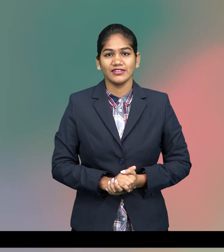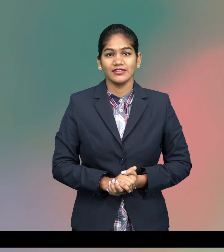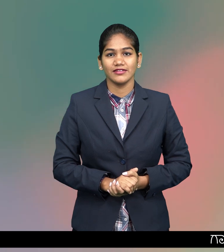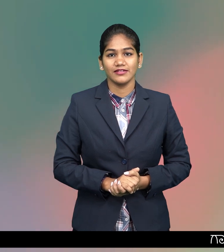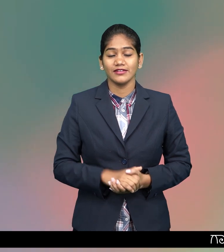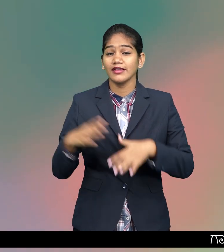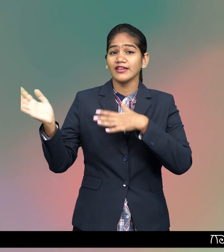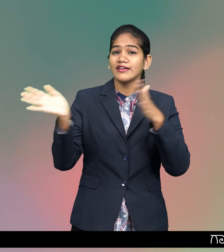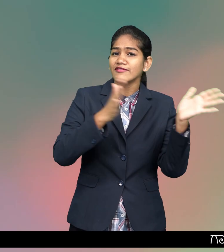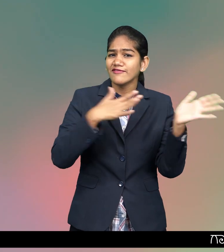ಗಾಳಿ ಬೀಸುತ್ತಿದೆ.